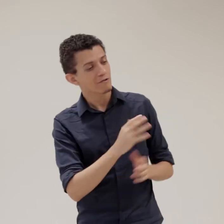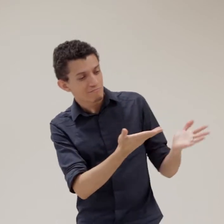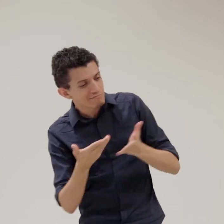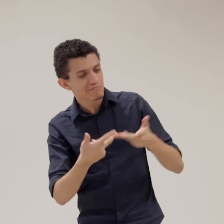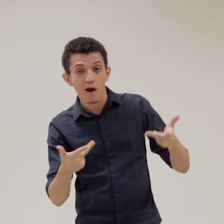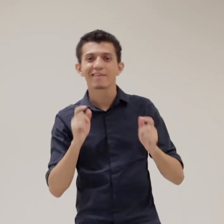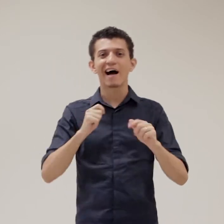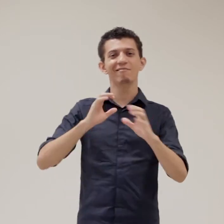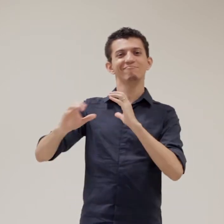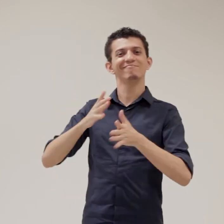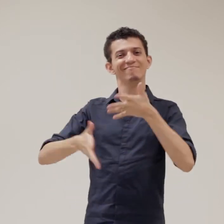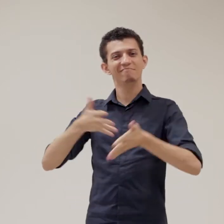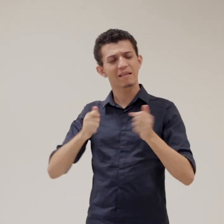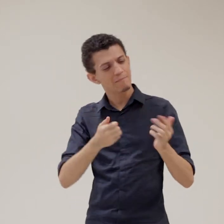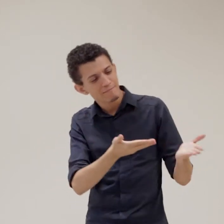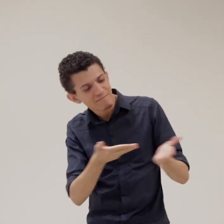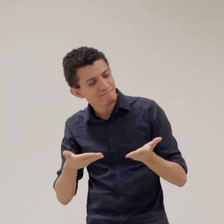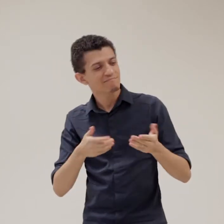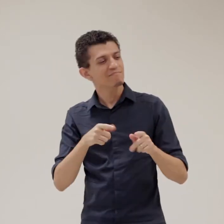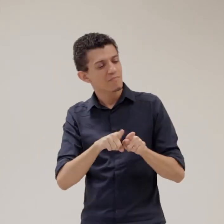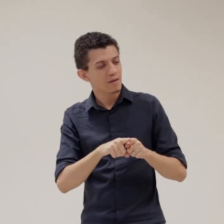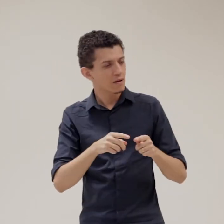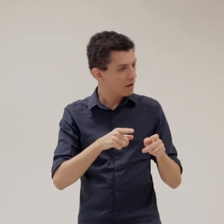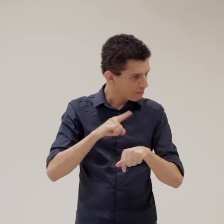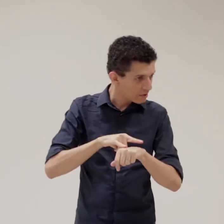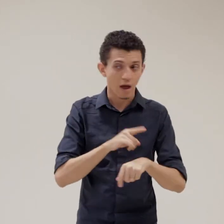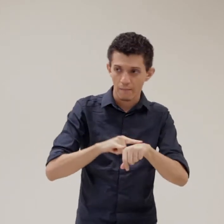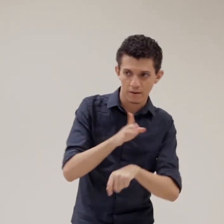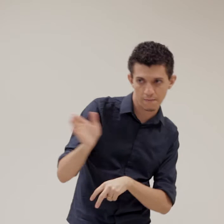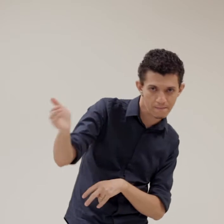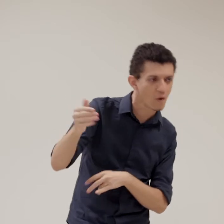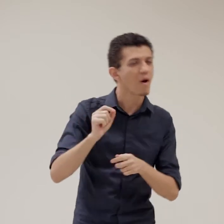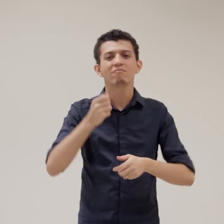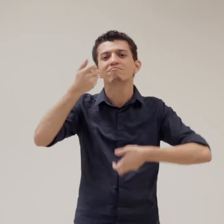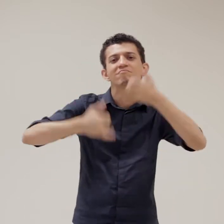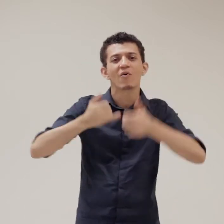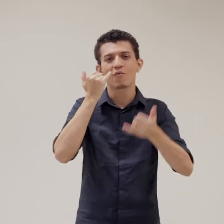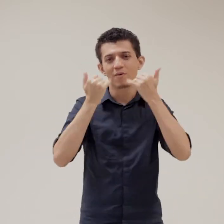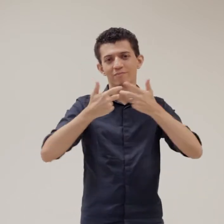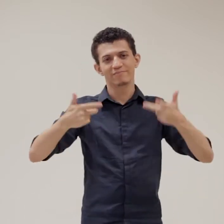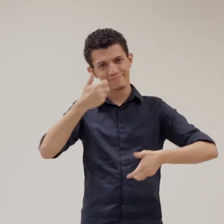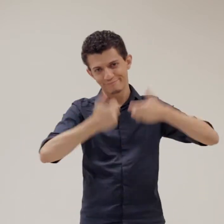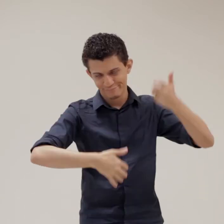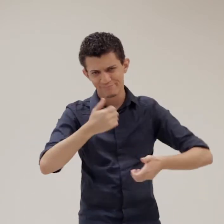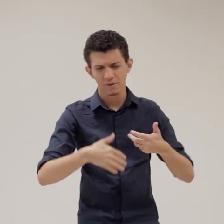que no nível básico, para dar as boas-vindas e prestar informações, explica. Tal acolhimento, garante, traz